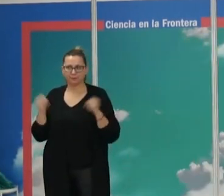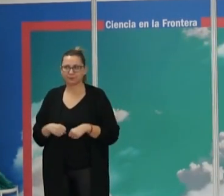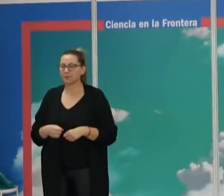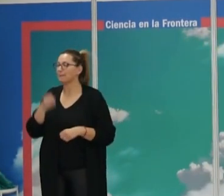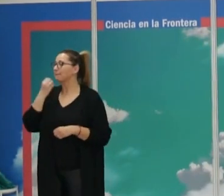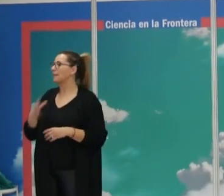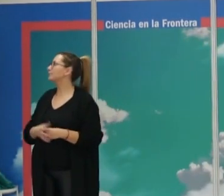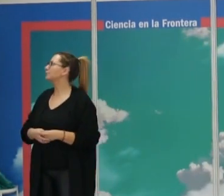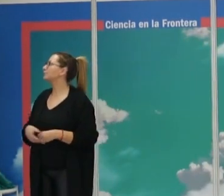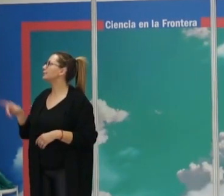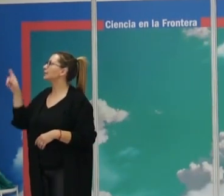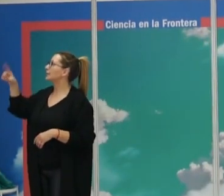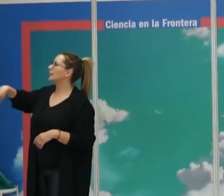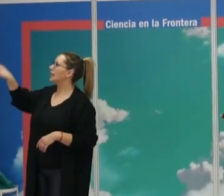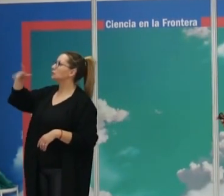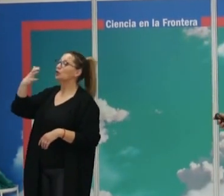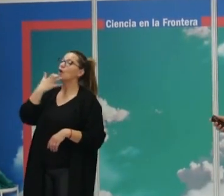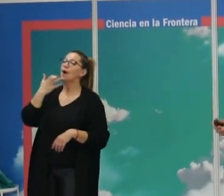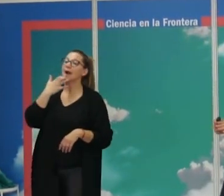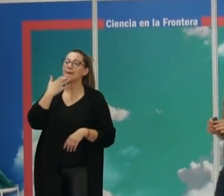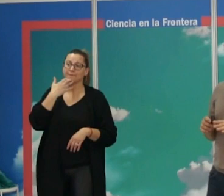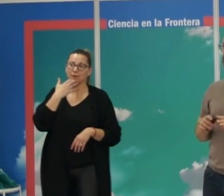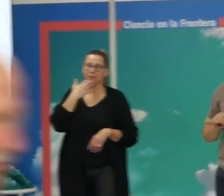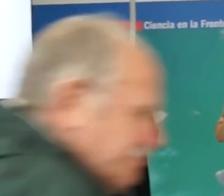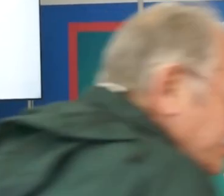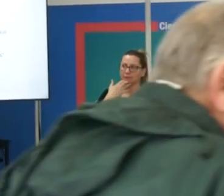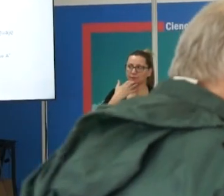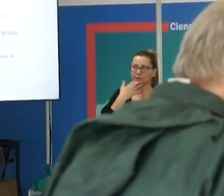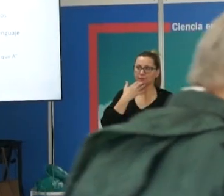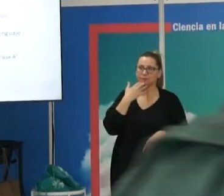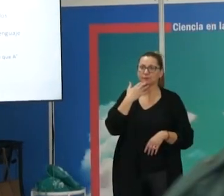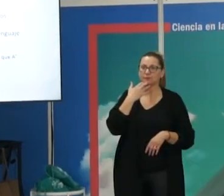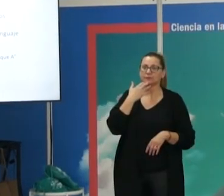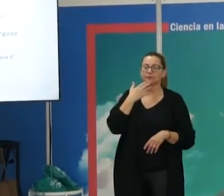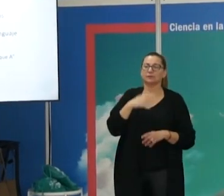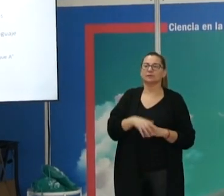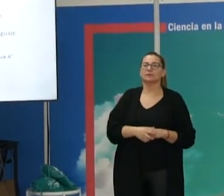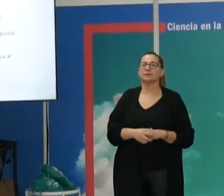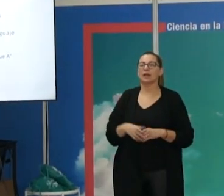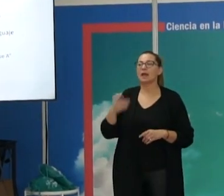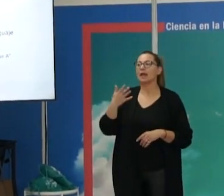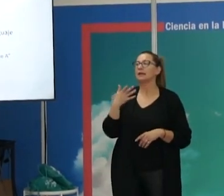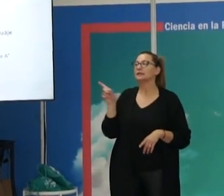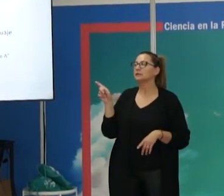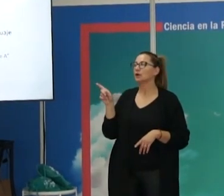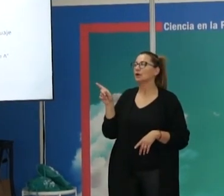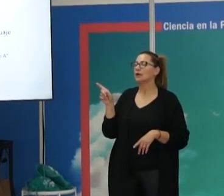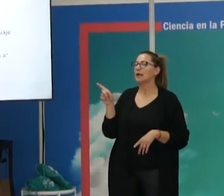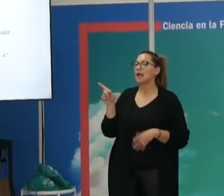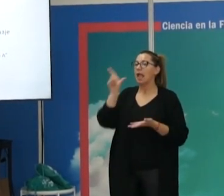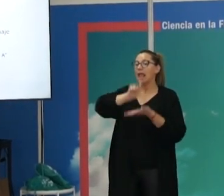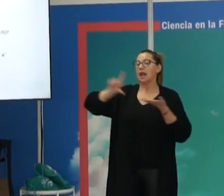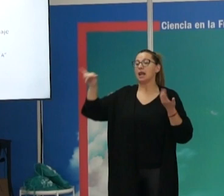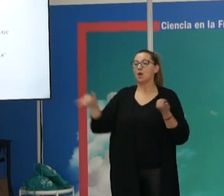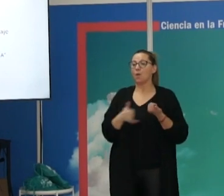Bien, esta idea de ejemplos centrales o paradigmáticos versus ejemplos periféricos nos obligaría a cambiar radicalmente el lenguaje que